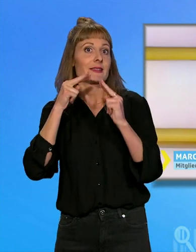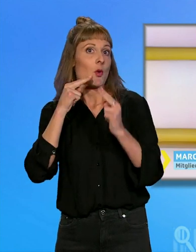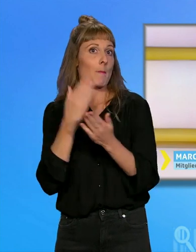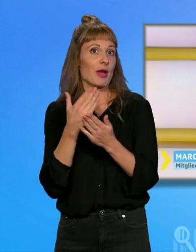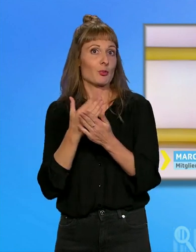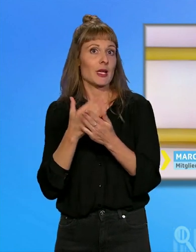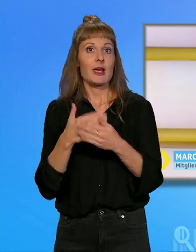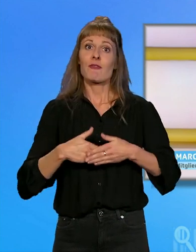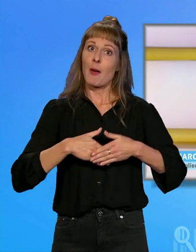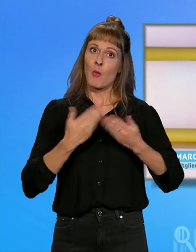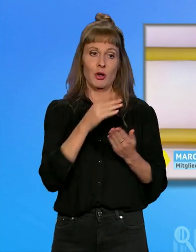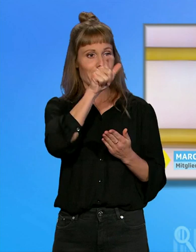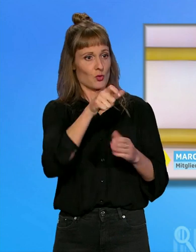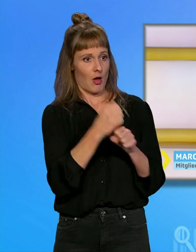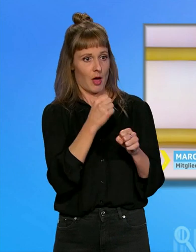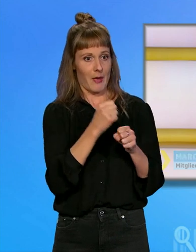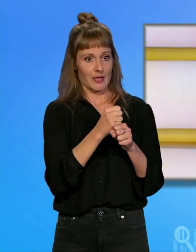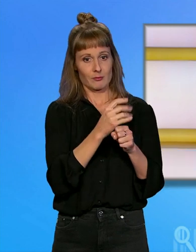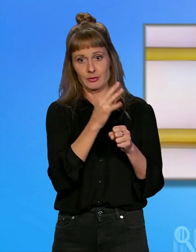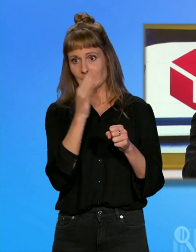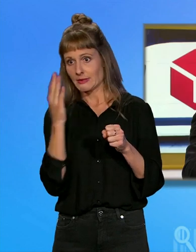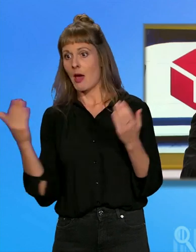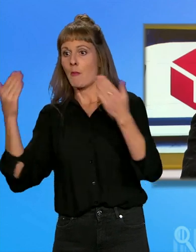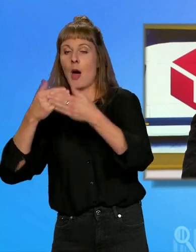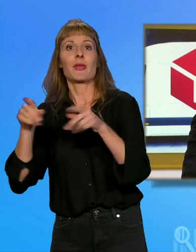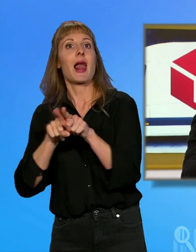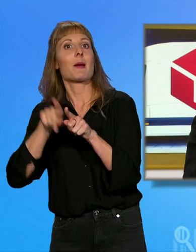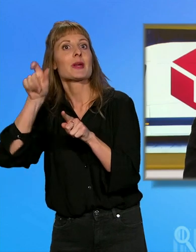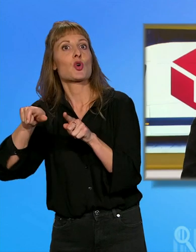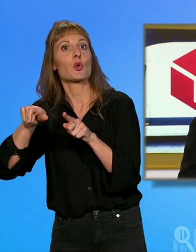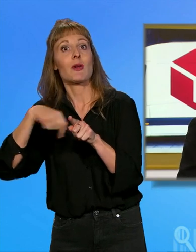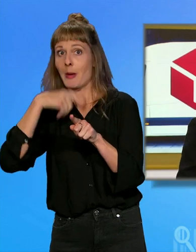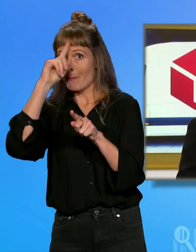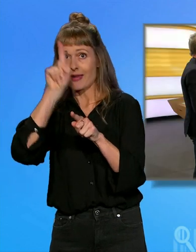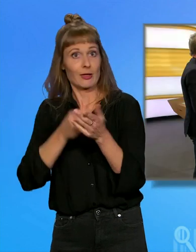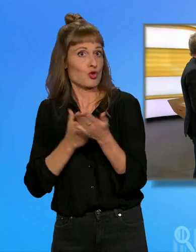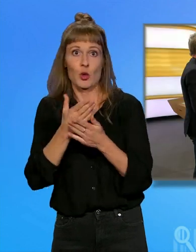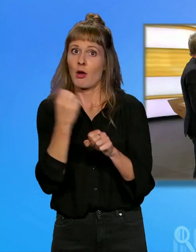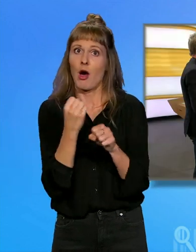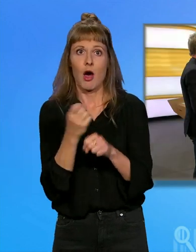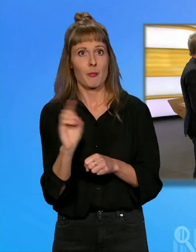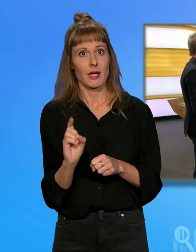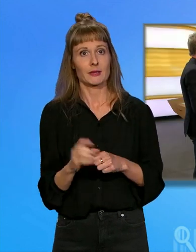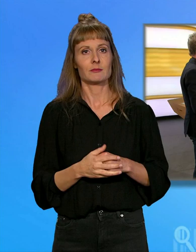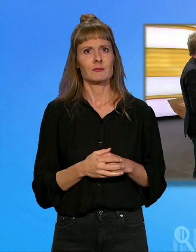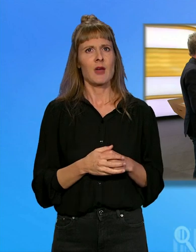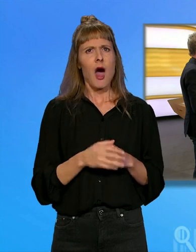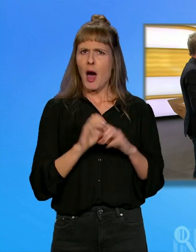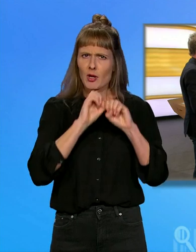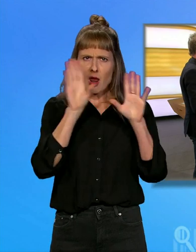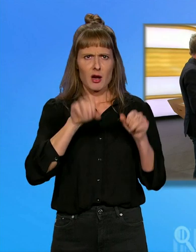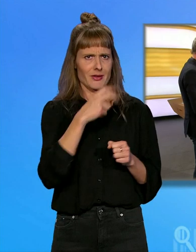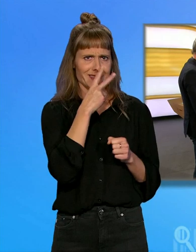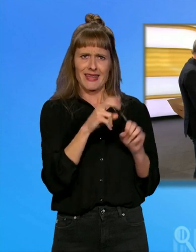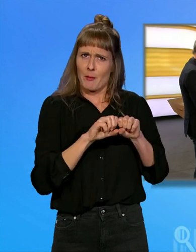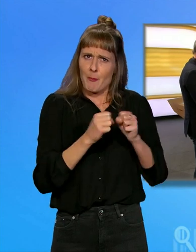Das heisst nicht, dass man rund um die Uhr arbeitet. Ja, aber in dem Dokument, das wir gesehen haben, im Beitrag, sehen wir ganz klar null Pause. Nochmal, das Dokument ist jetzt bei der ersten